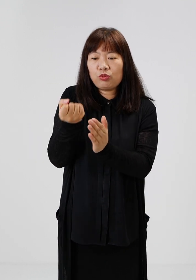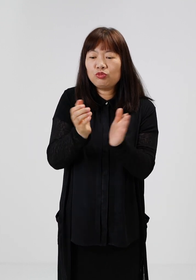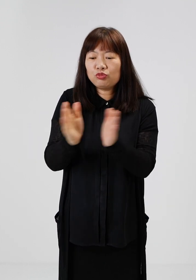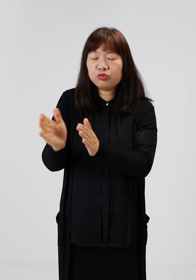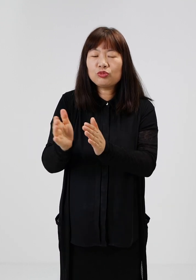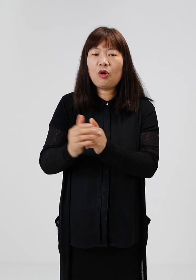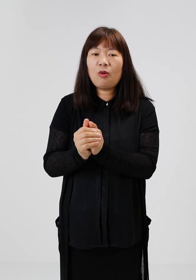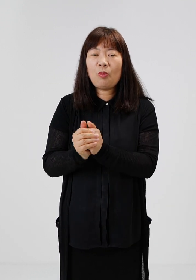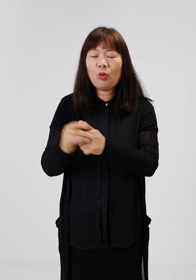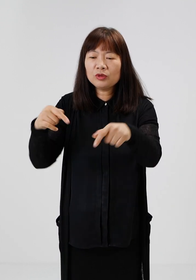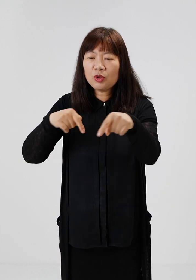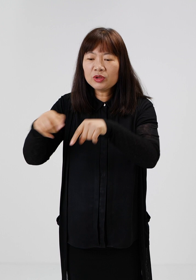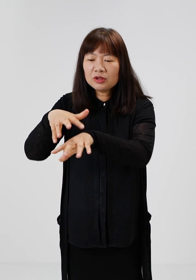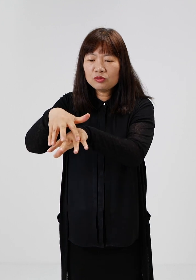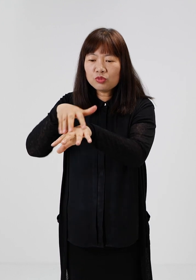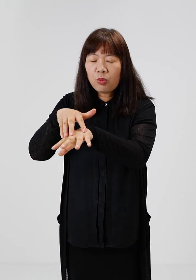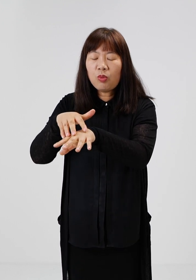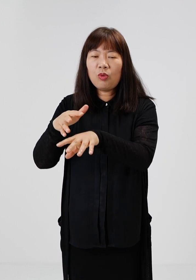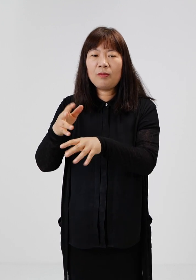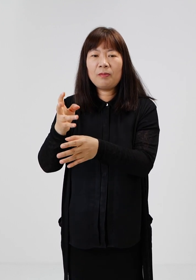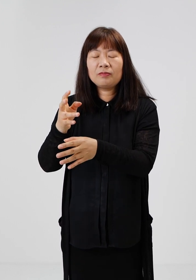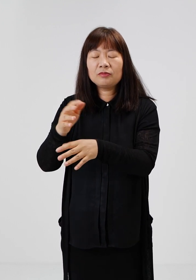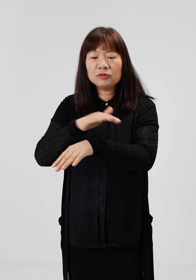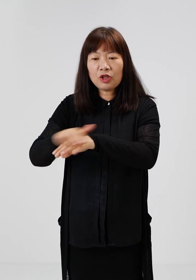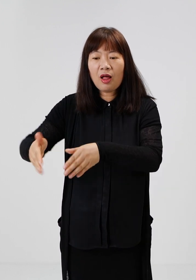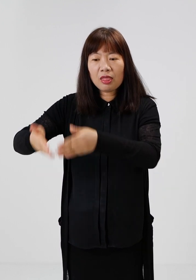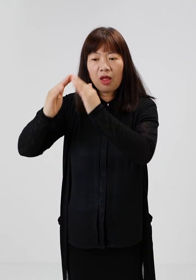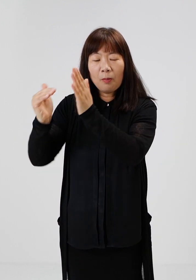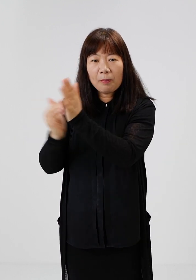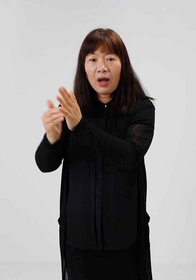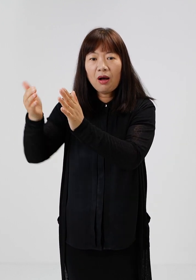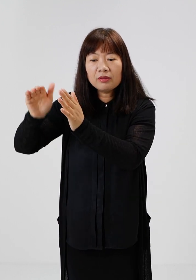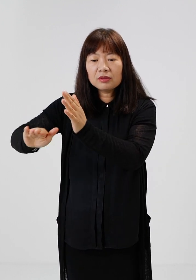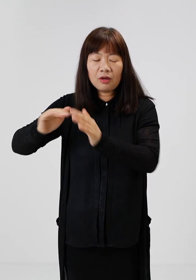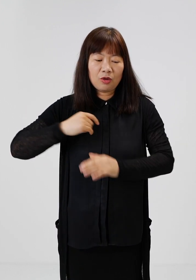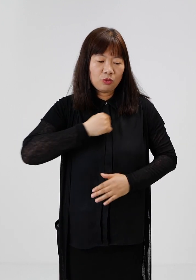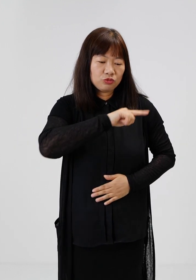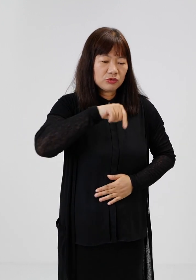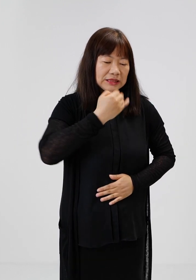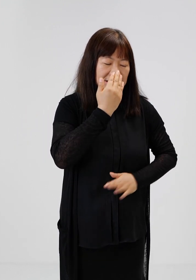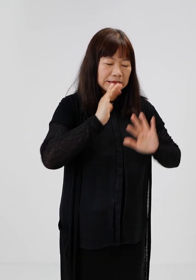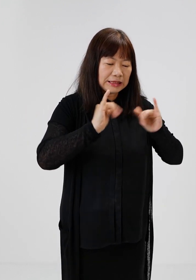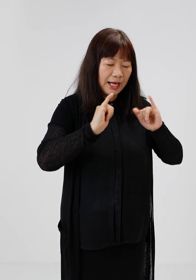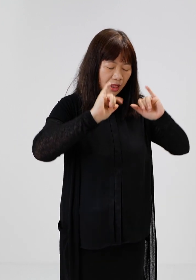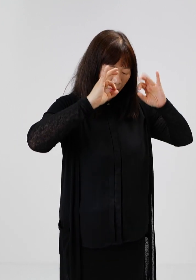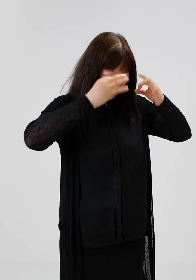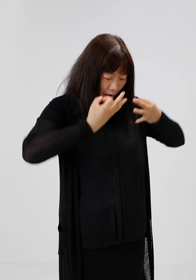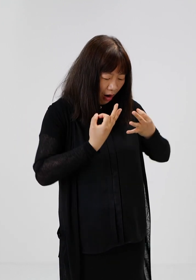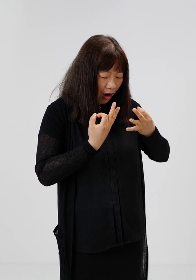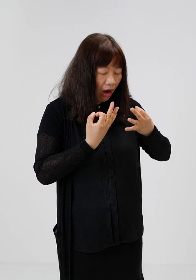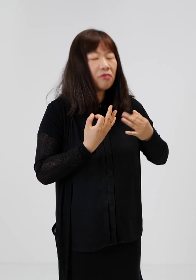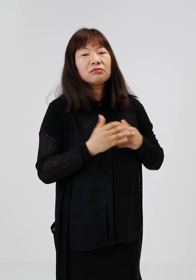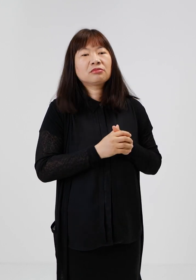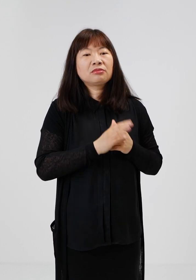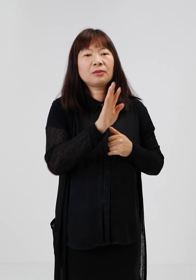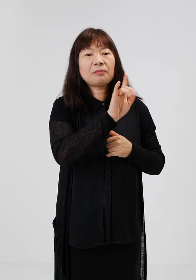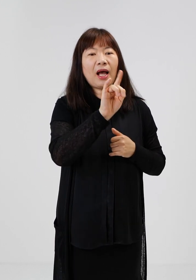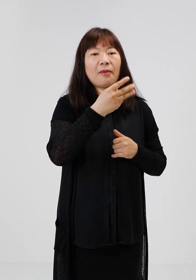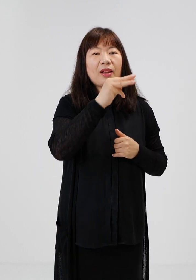우리는 이제 아무것도 없는 말 그대로 노예요. 전직 포로들이란